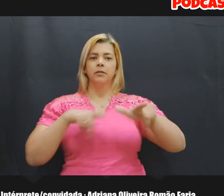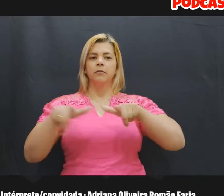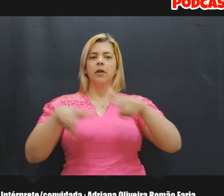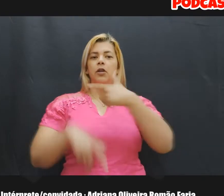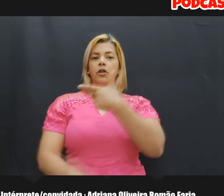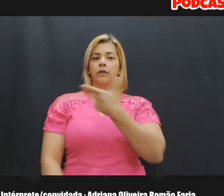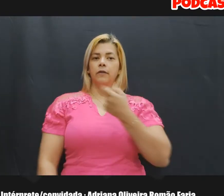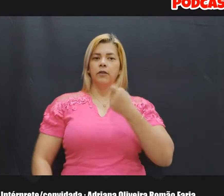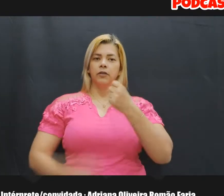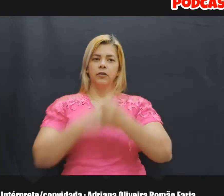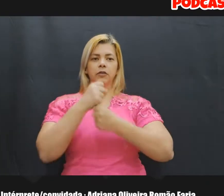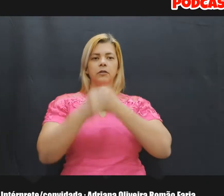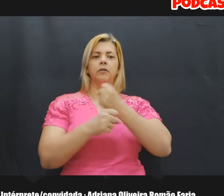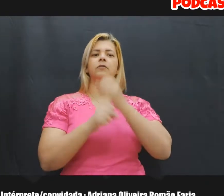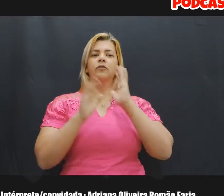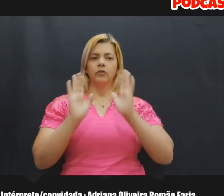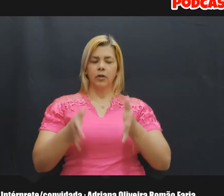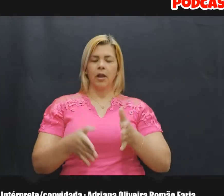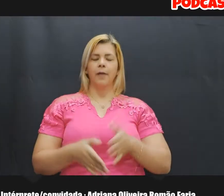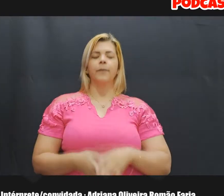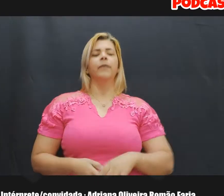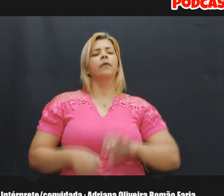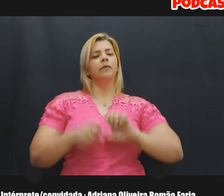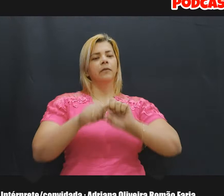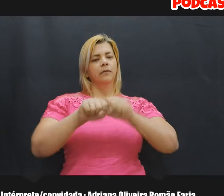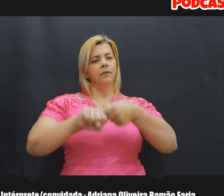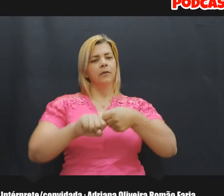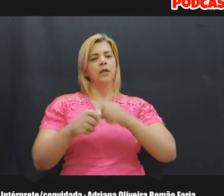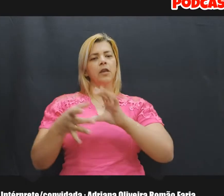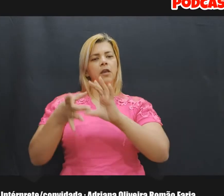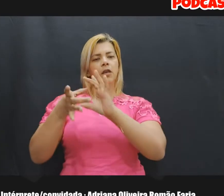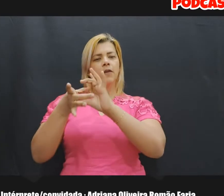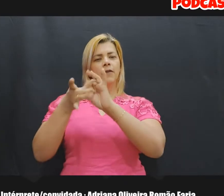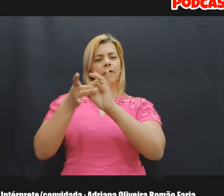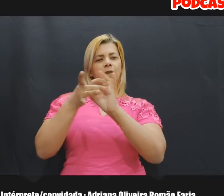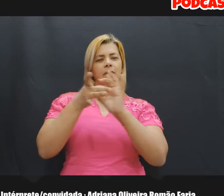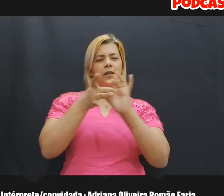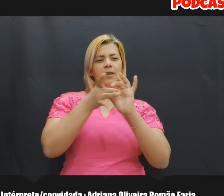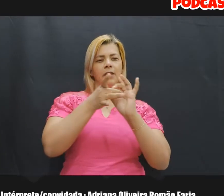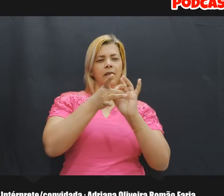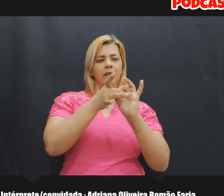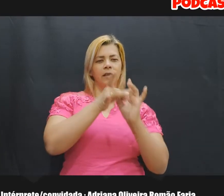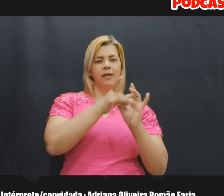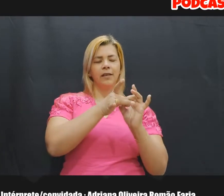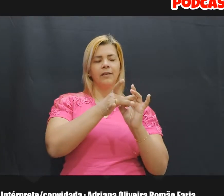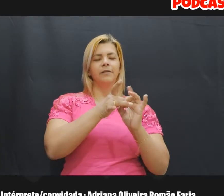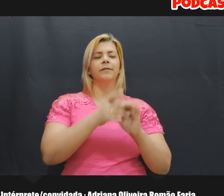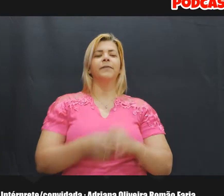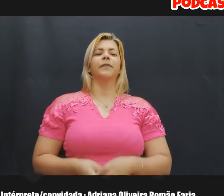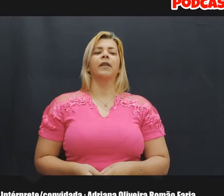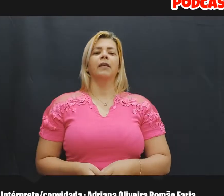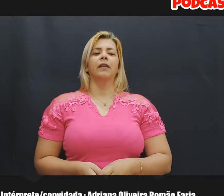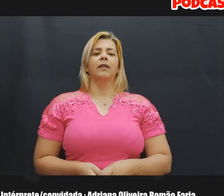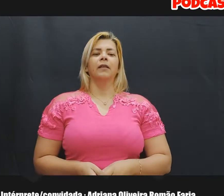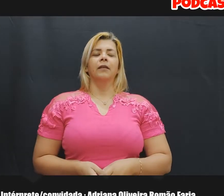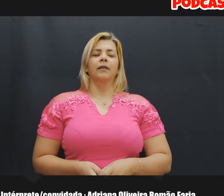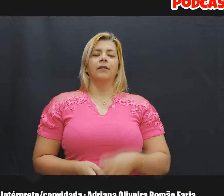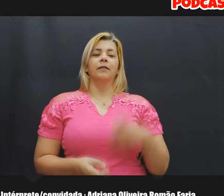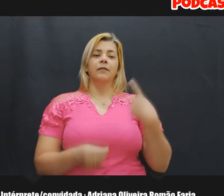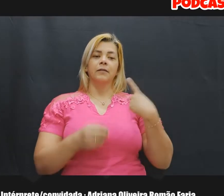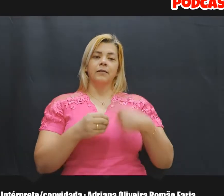anos na área, é formada pela FENES, Federação Nacional de Educação e Integração dos Surdos, no Rio de